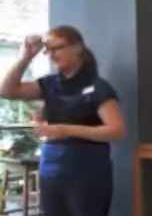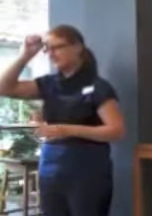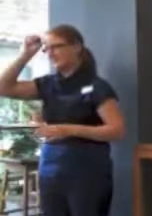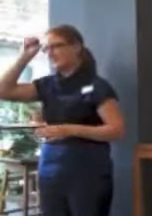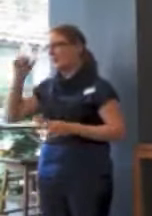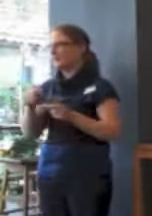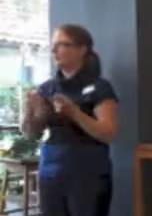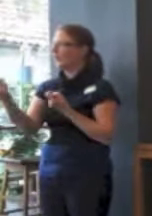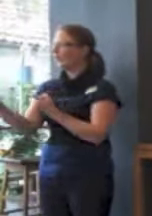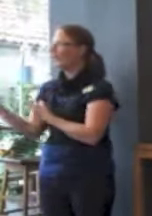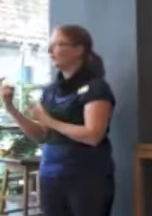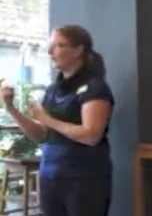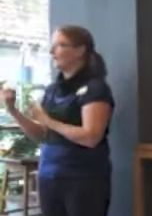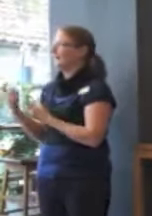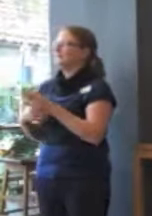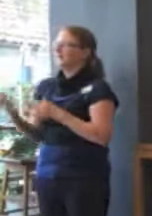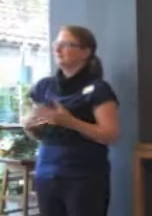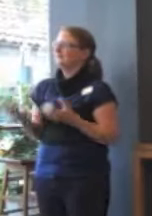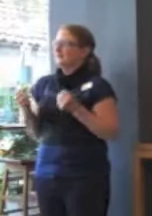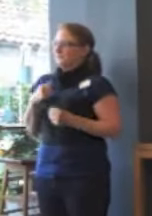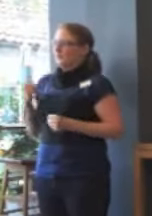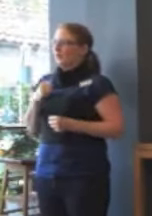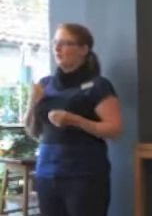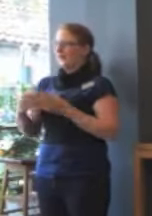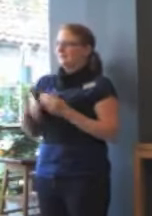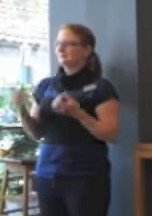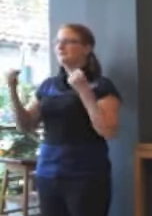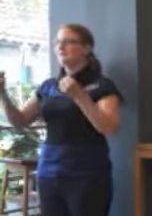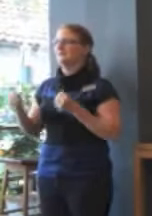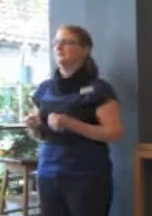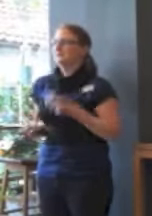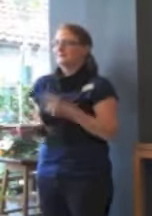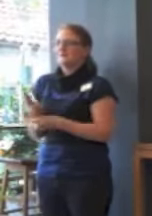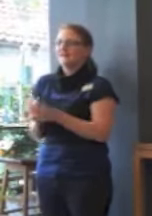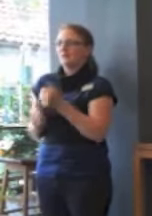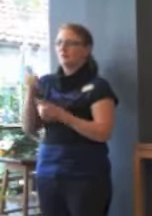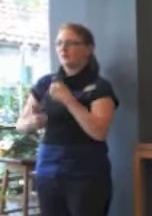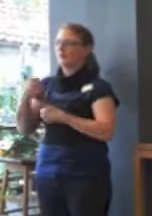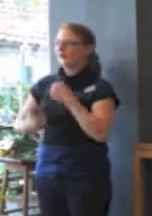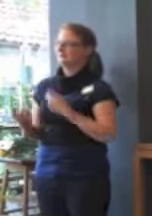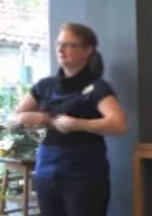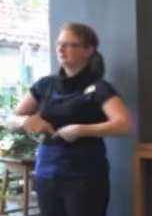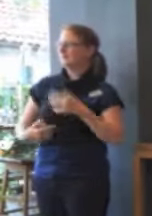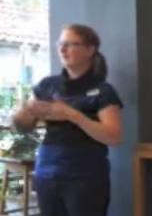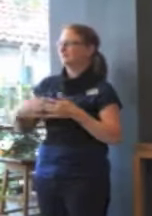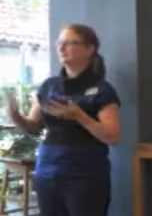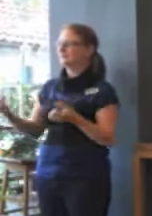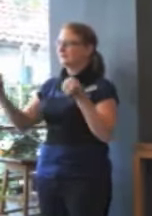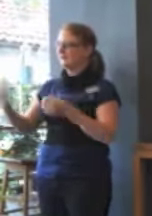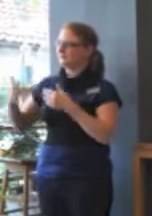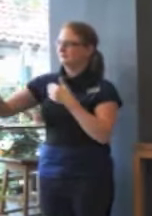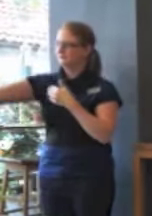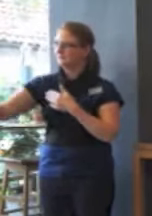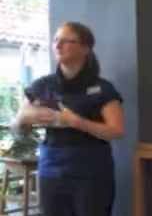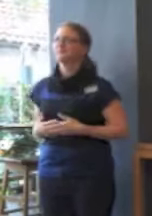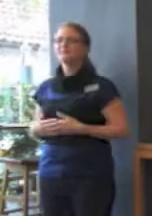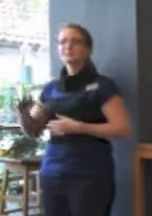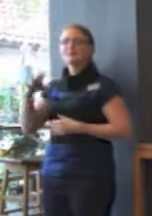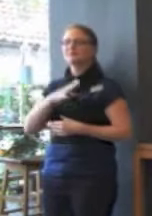behålla arbetskraft. Vi vet att det kommer bli större konkurrens om arbetskraften. Det finns en